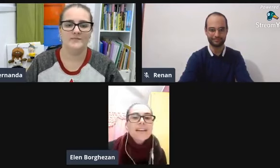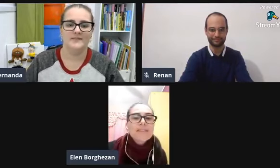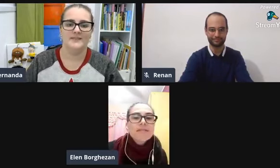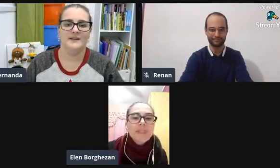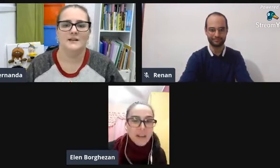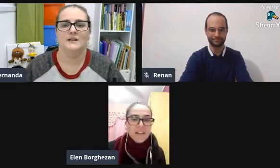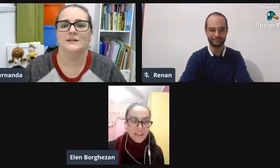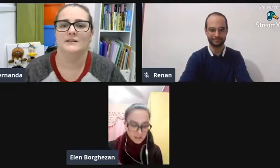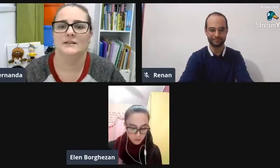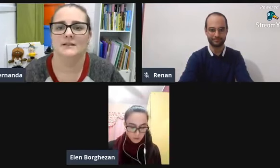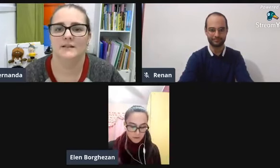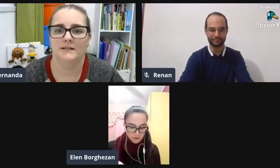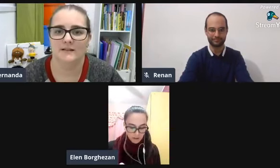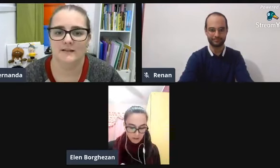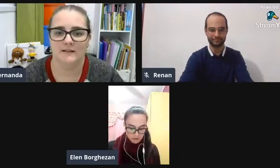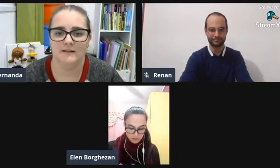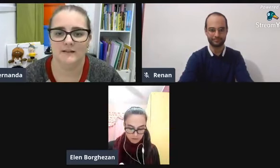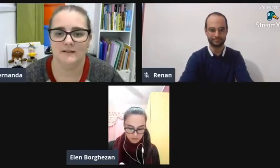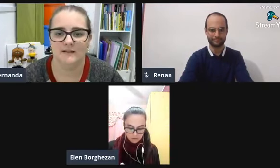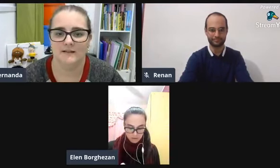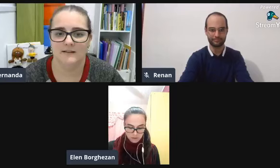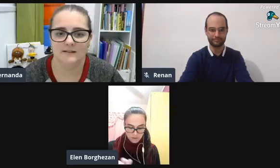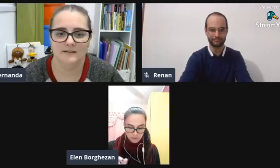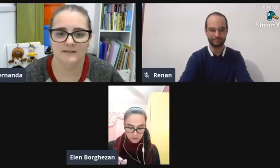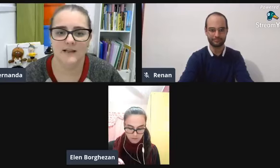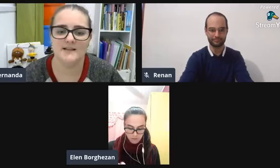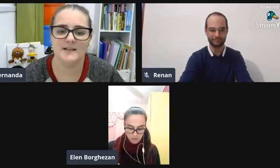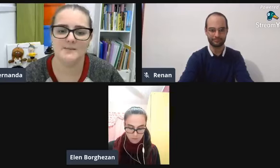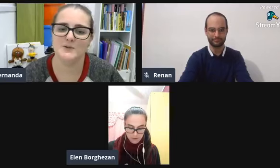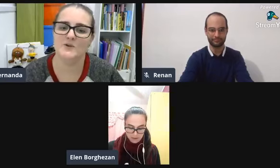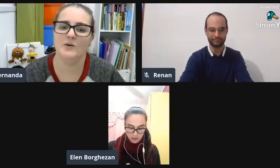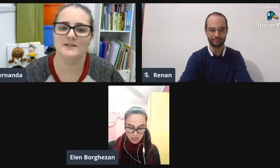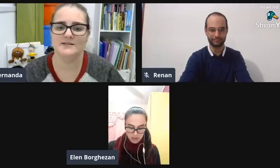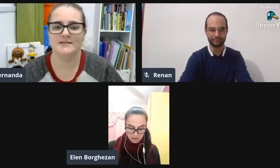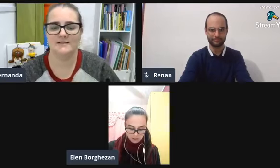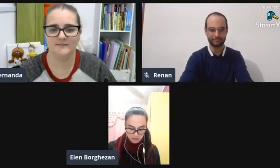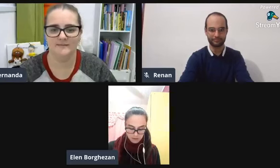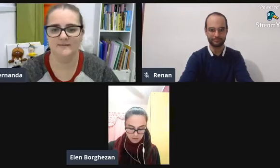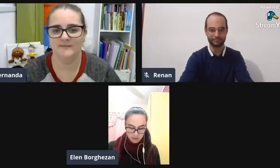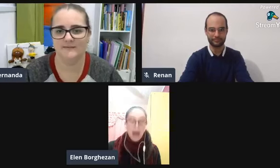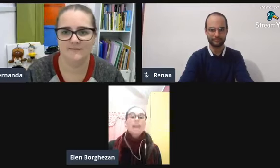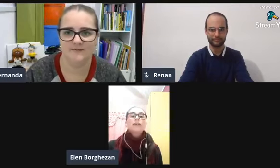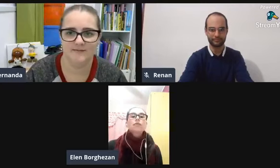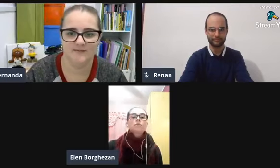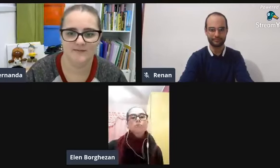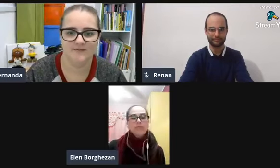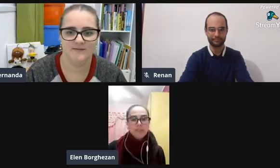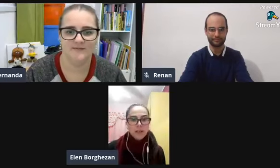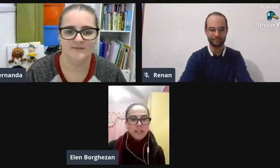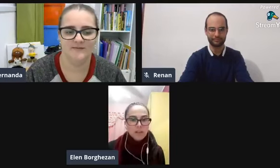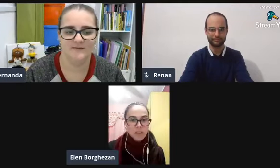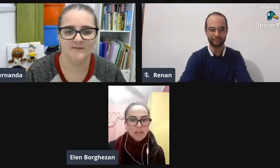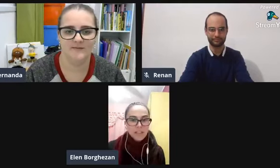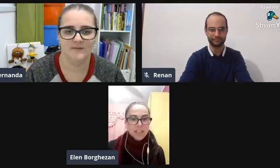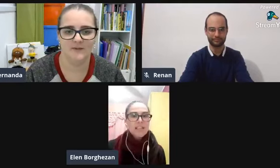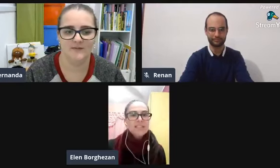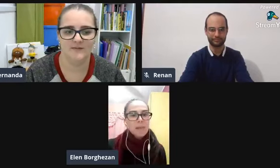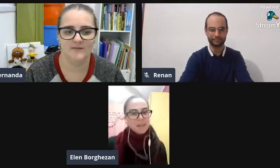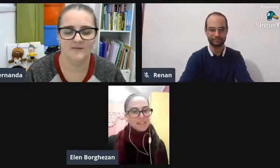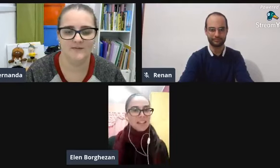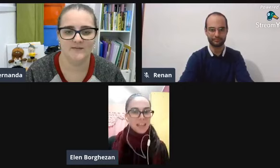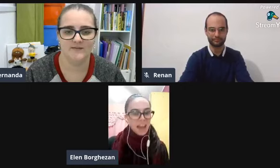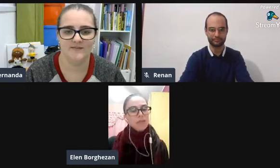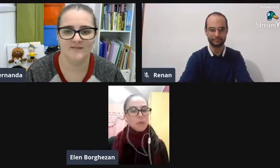ali? Vê o que tem. Eu não consigo ver. Tem 6 pessoas. Ah, então, por favor, então, dona Fernanda,